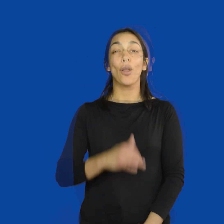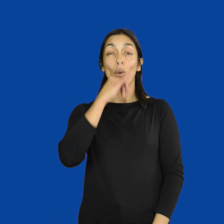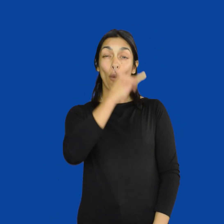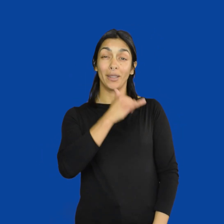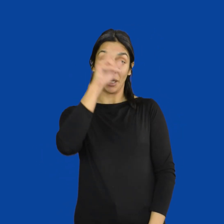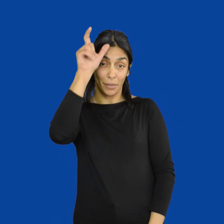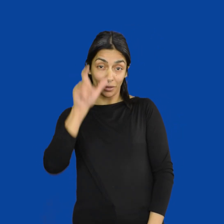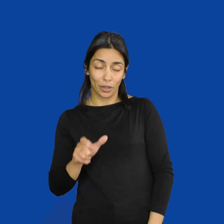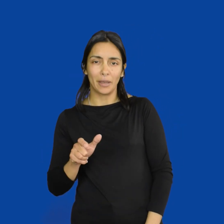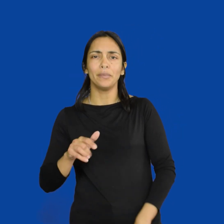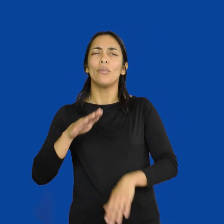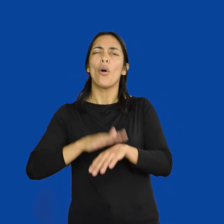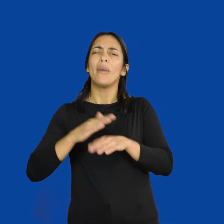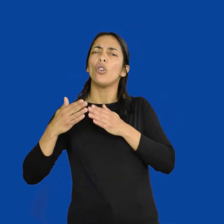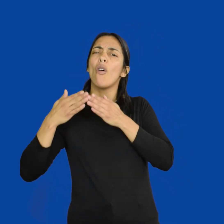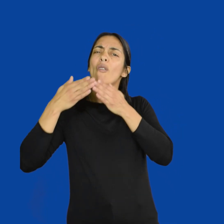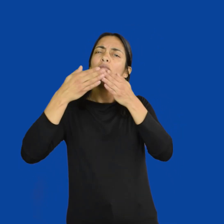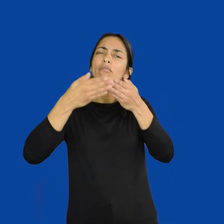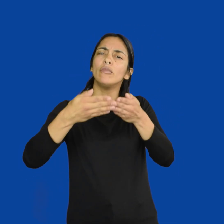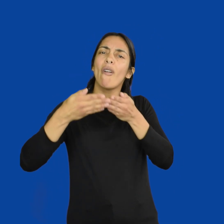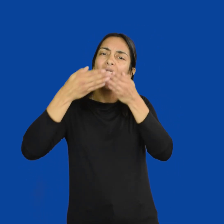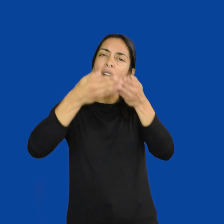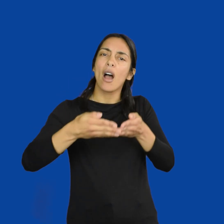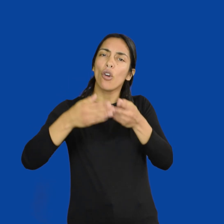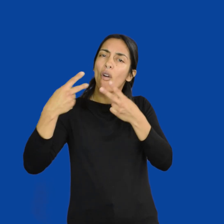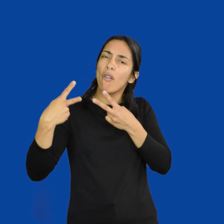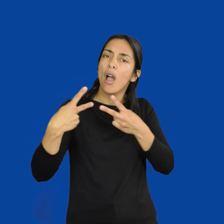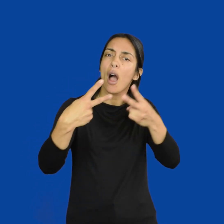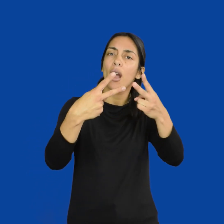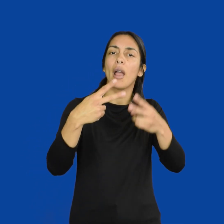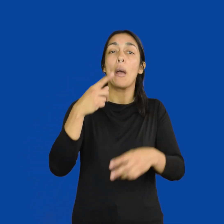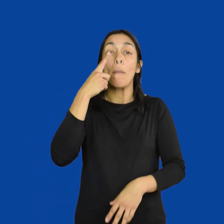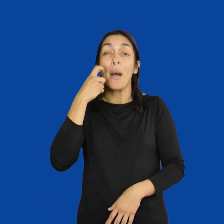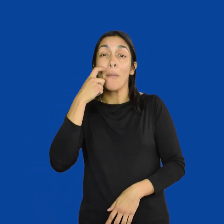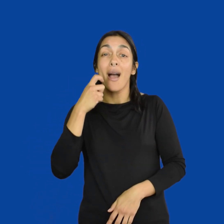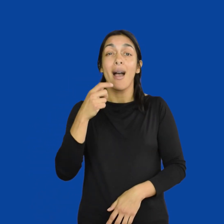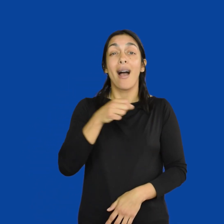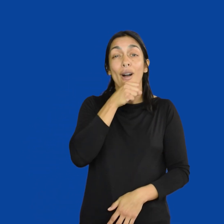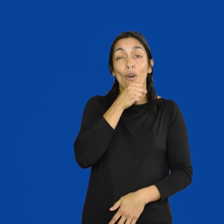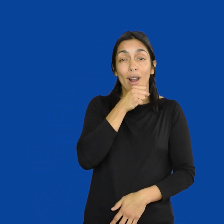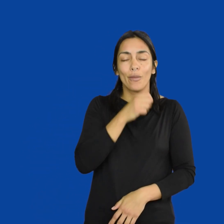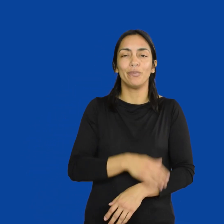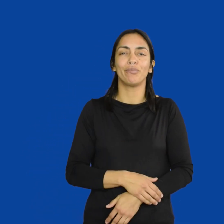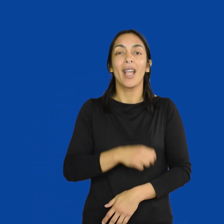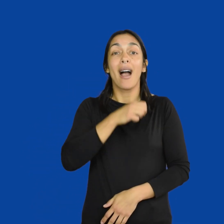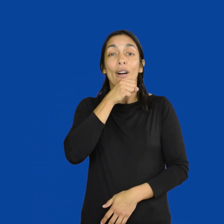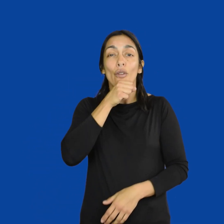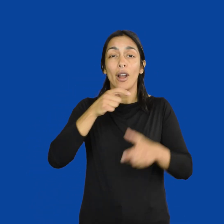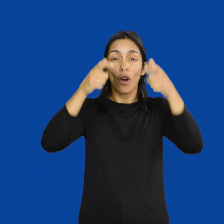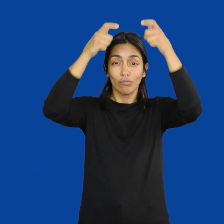Cuando venían en el barco, mi padre y mi abuelo usaba un fez. Un fez es esos